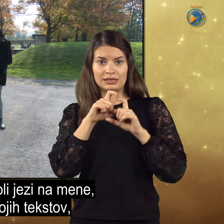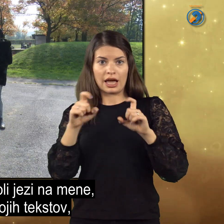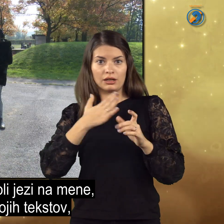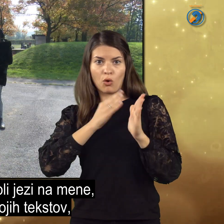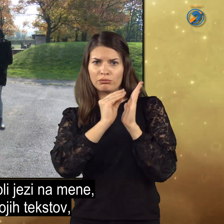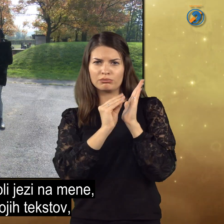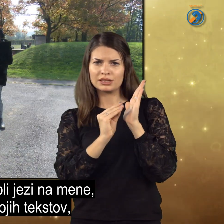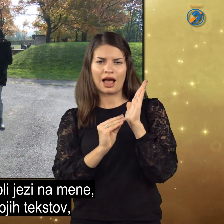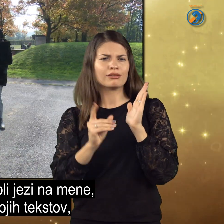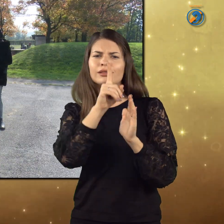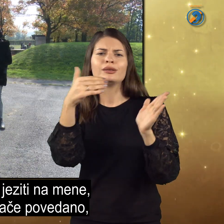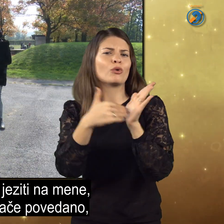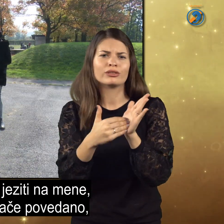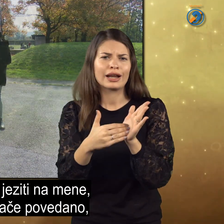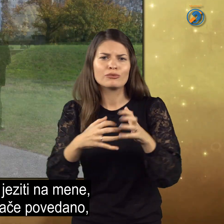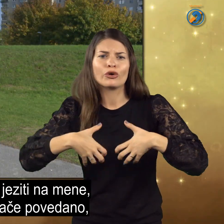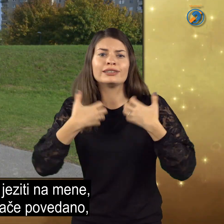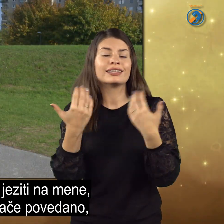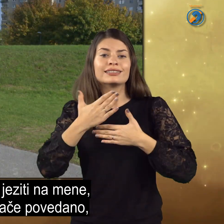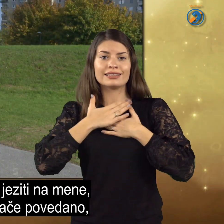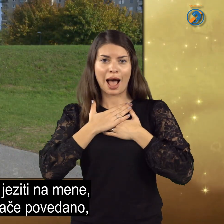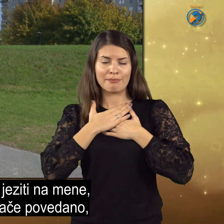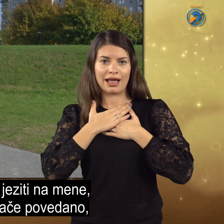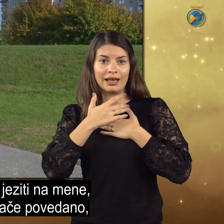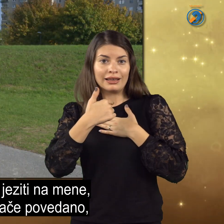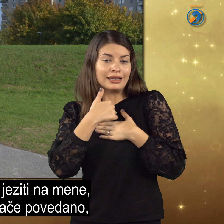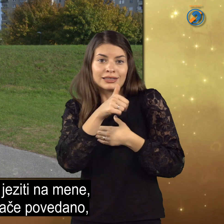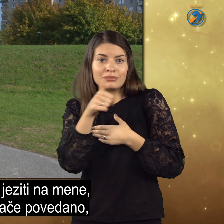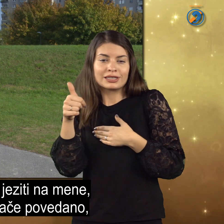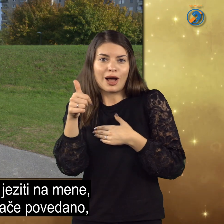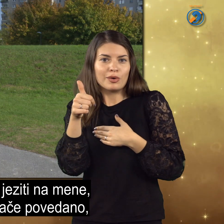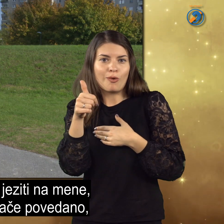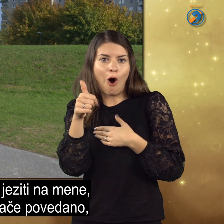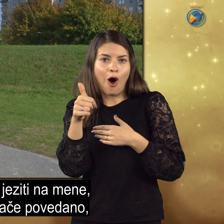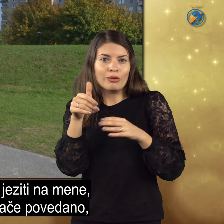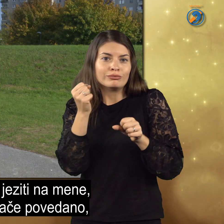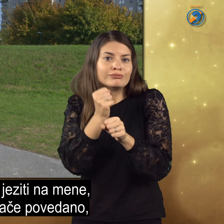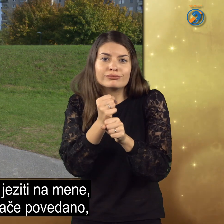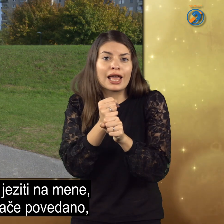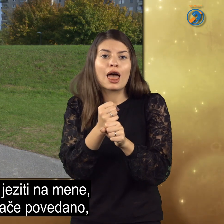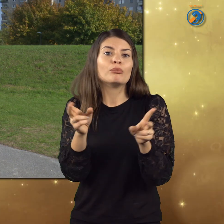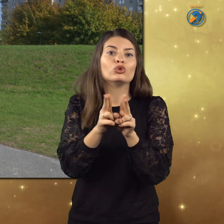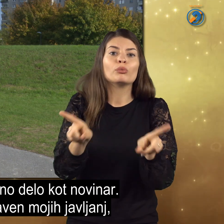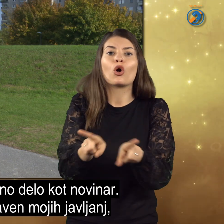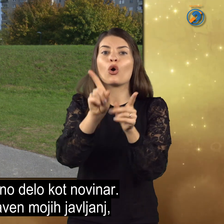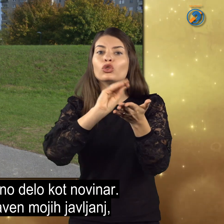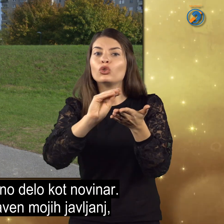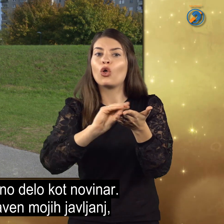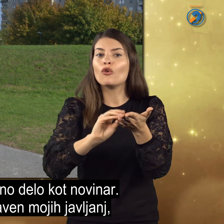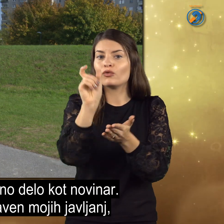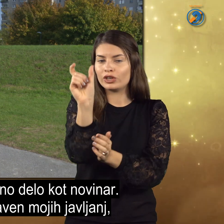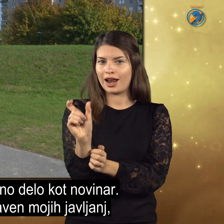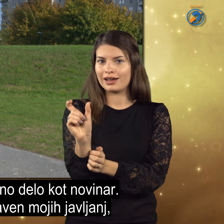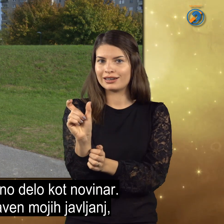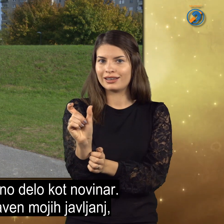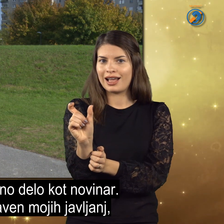mojih tekstov, ne rabite se jeziti na mene, jaz sem samo, po domač povedan, opravljam podobno delo kot